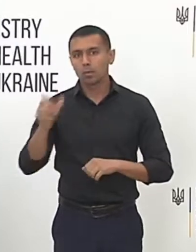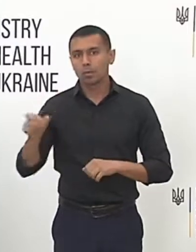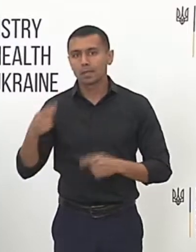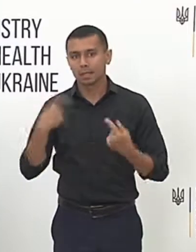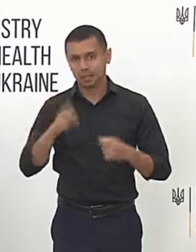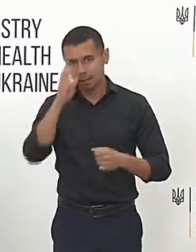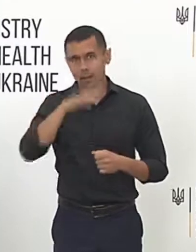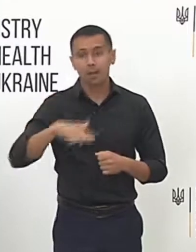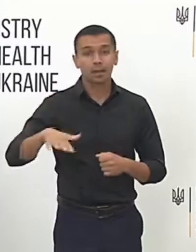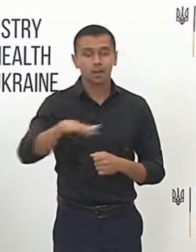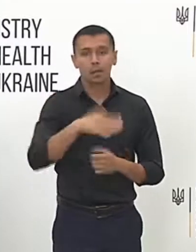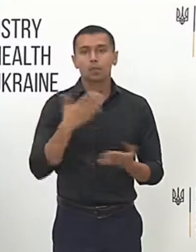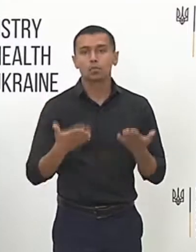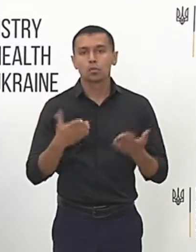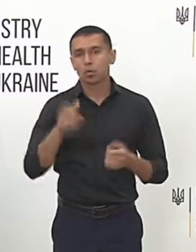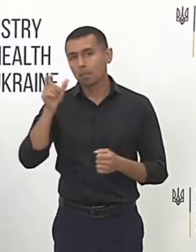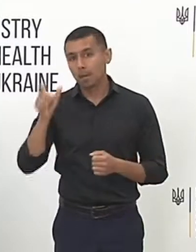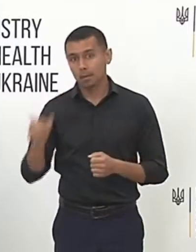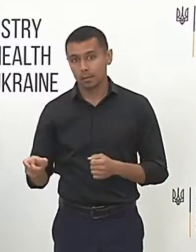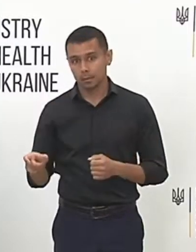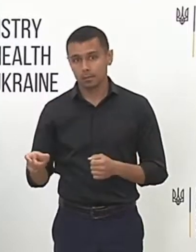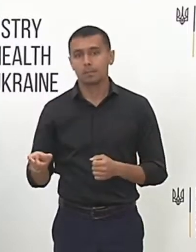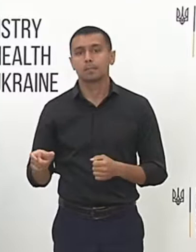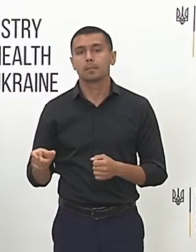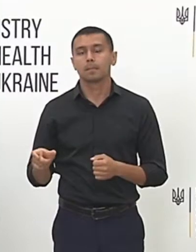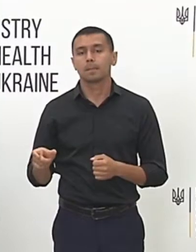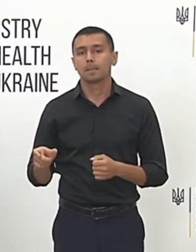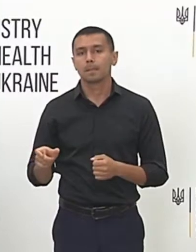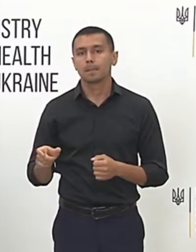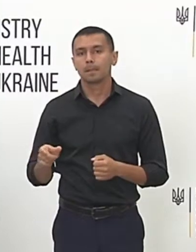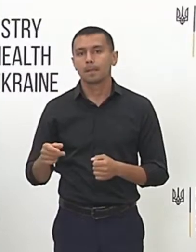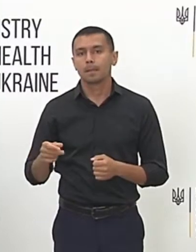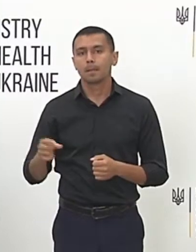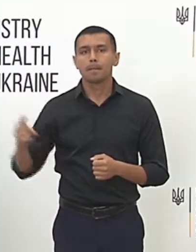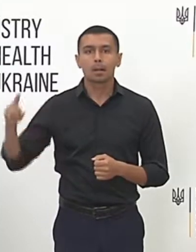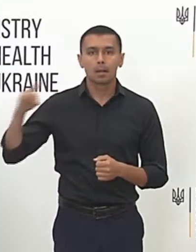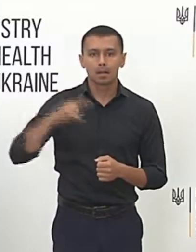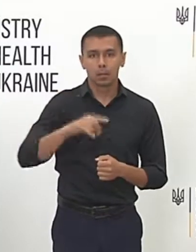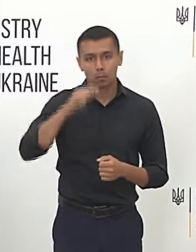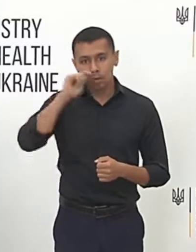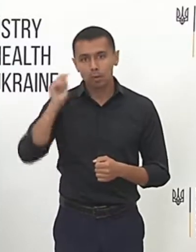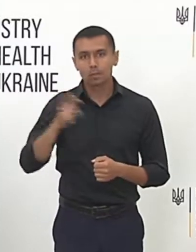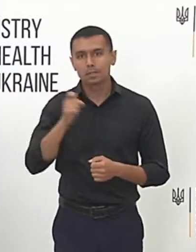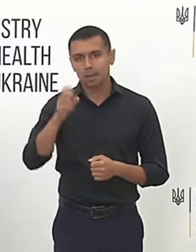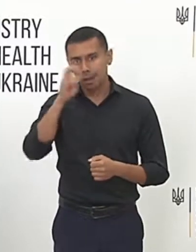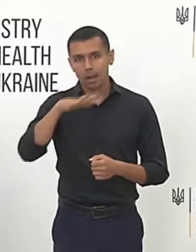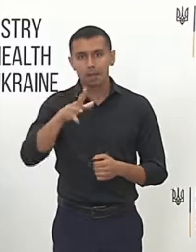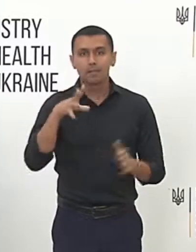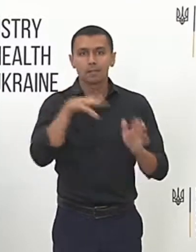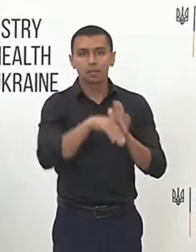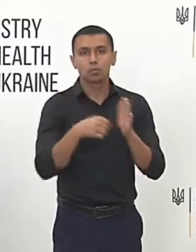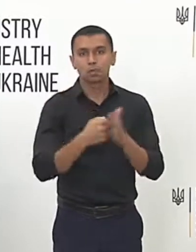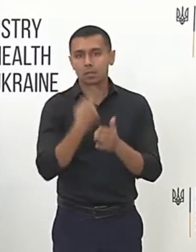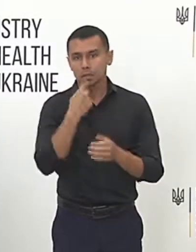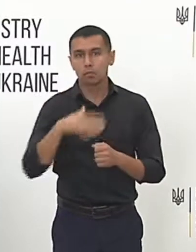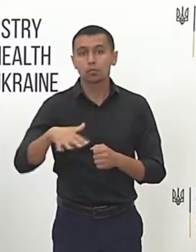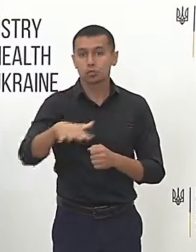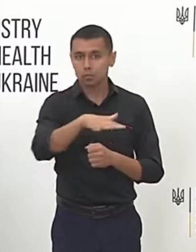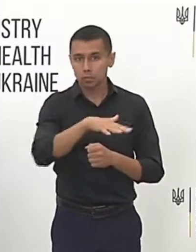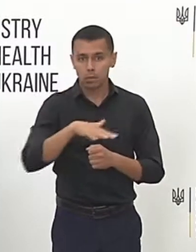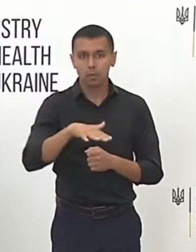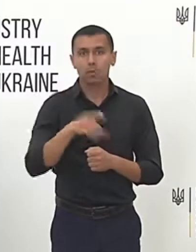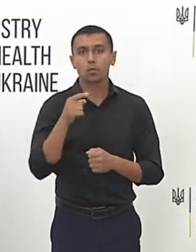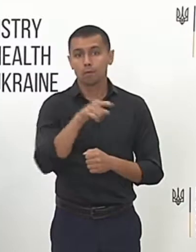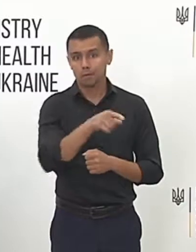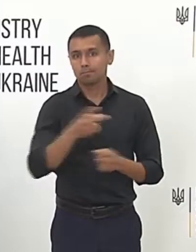громадянам іншої країни, якщо громадянин прилітає в країну з країни, віднесеної до червоної зони,